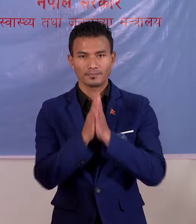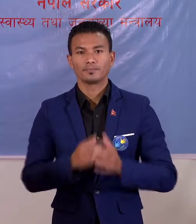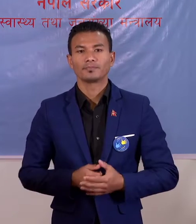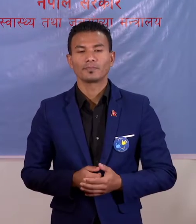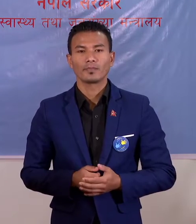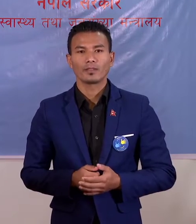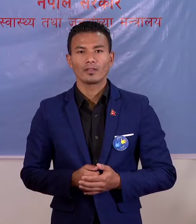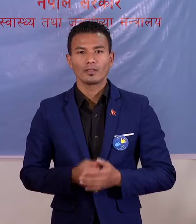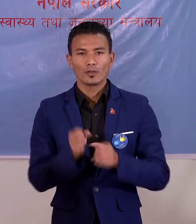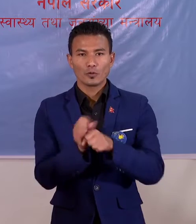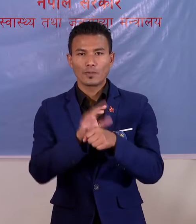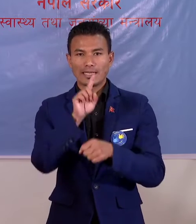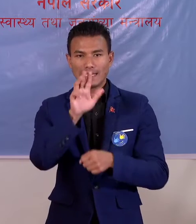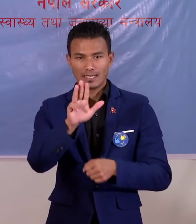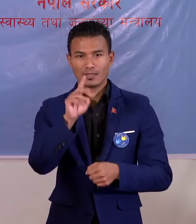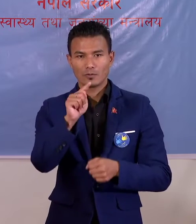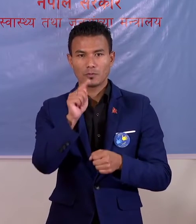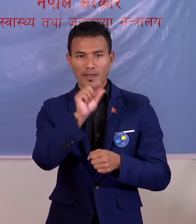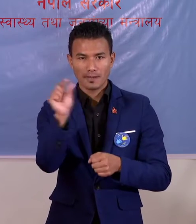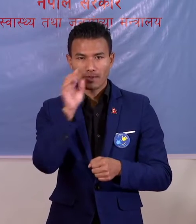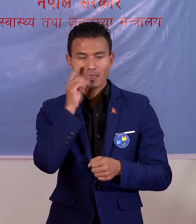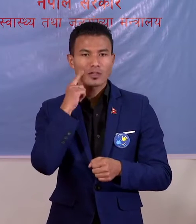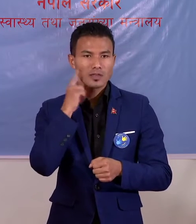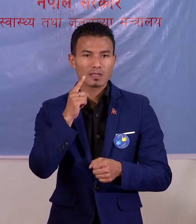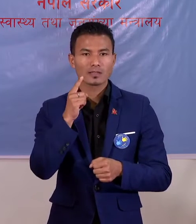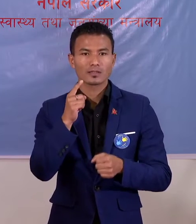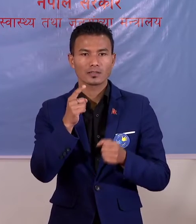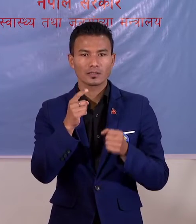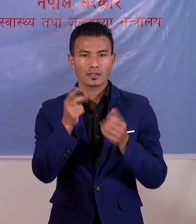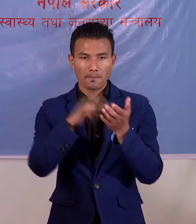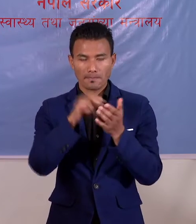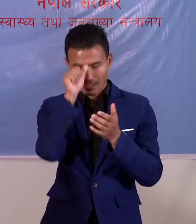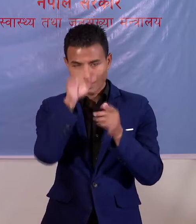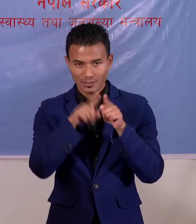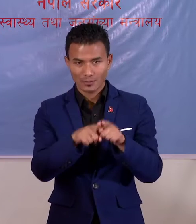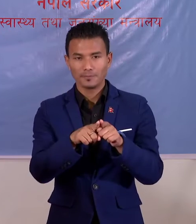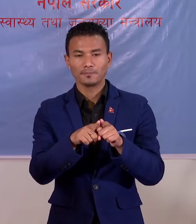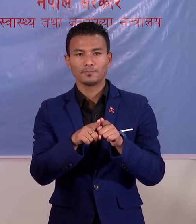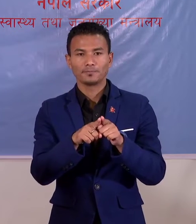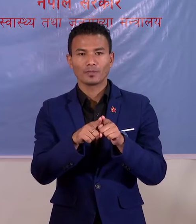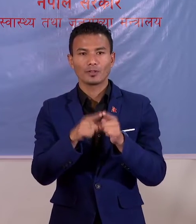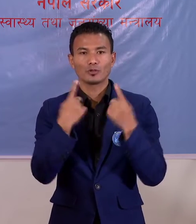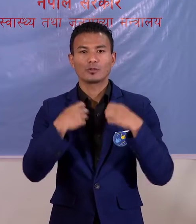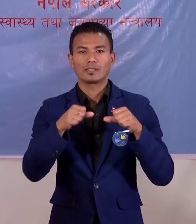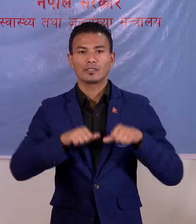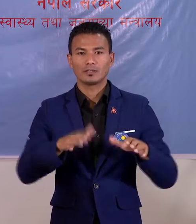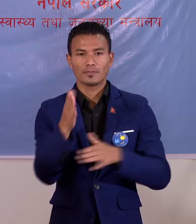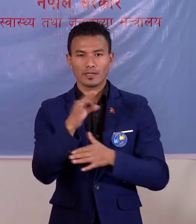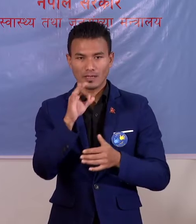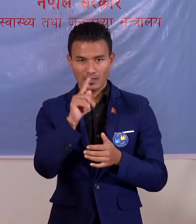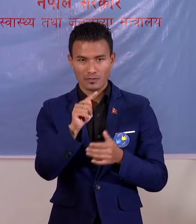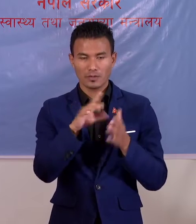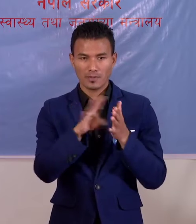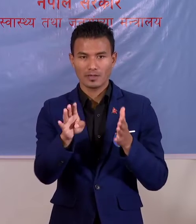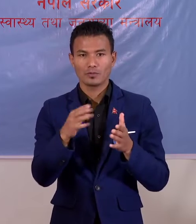नमस्कार। कोभिड-19 को बारे में दैनिक अद्यावधिक विवरण लिएर स्वास्थ्य तथा जनसंख्या मंत्रालय